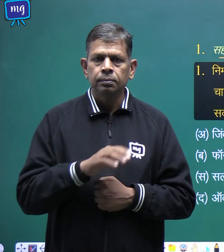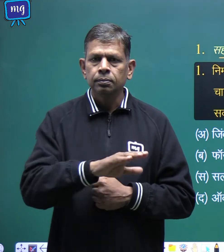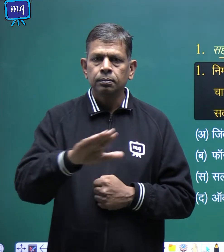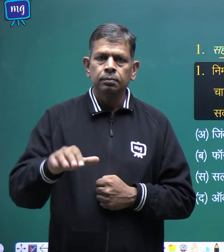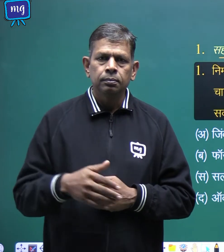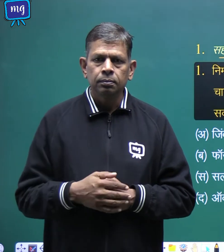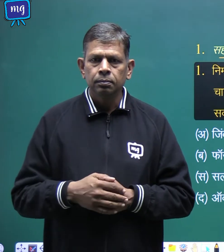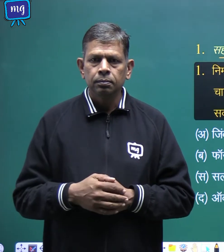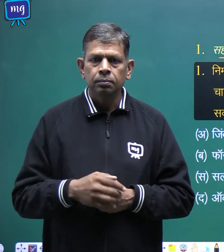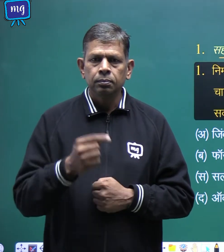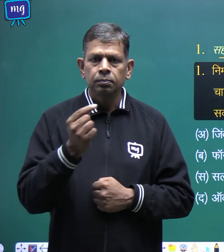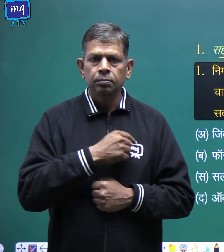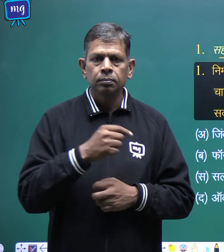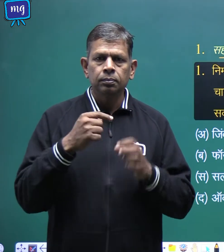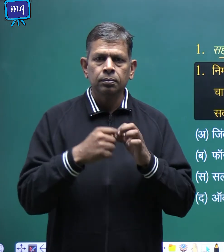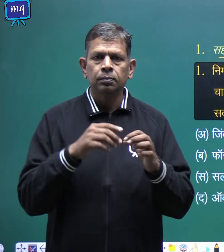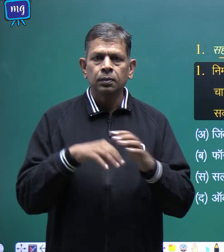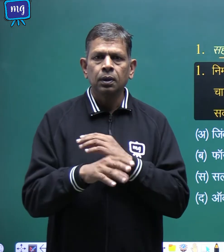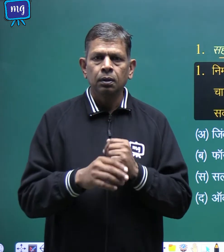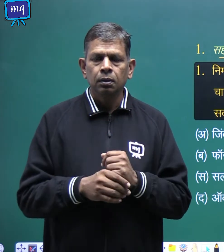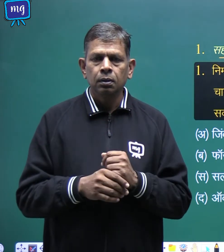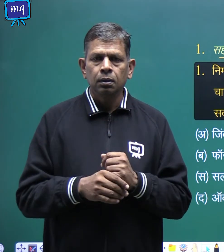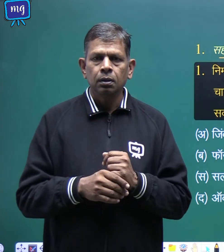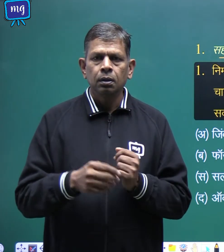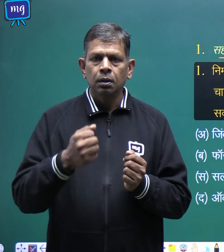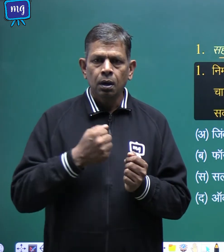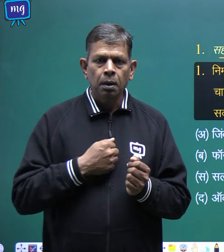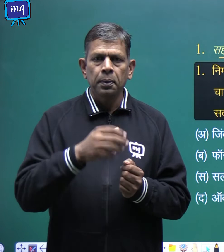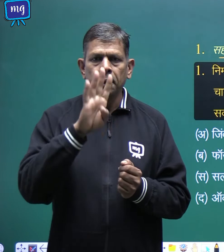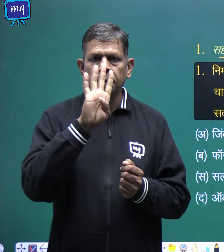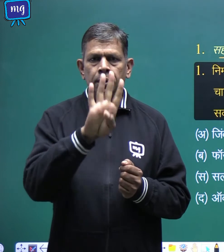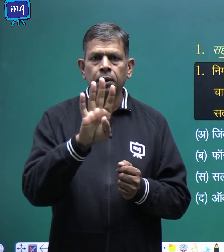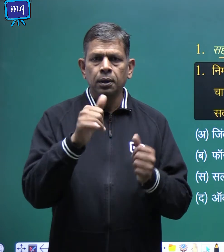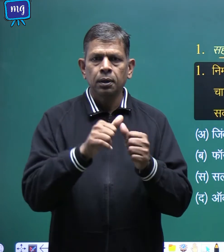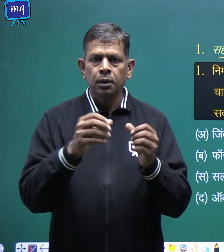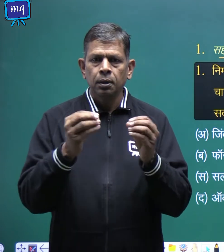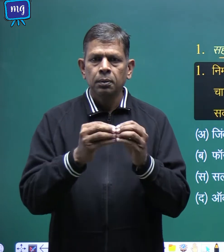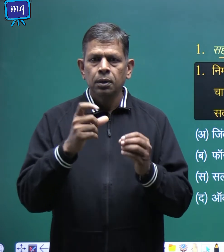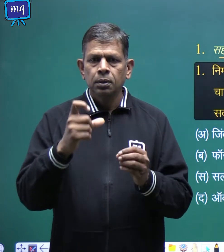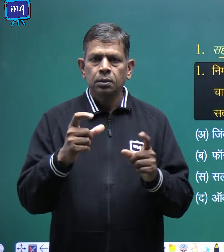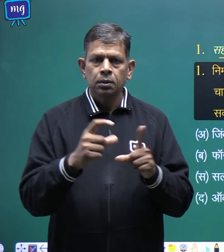बच्चों, इस प्रश्न में हमें 4 विकल्प दिए गए हैं,